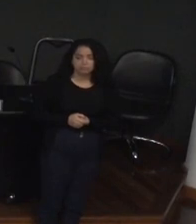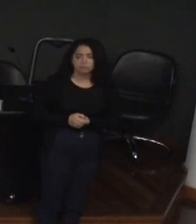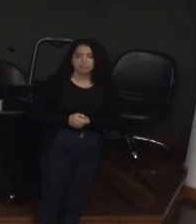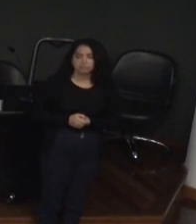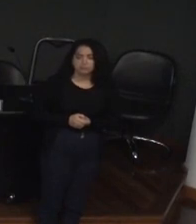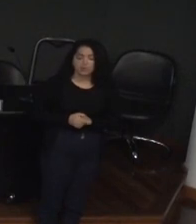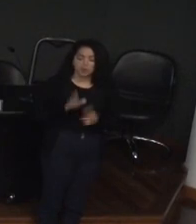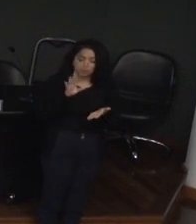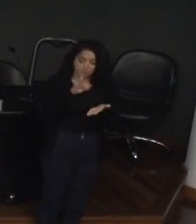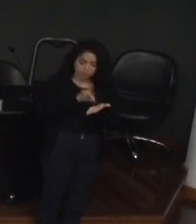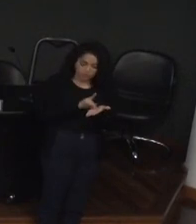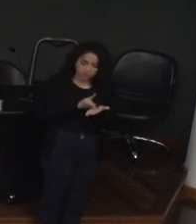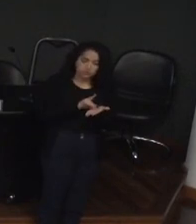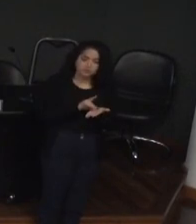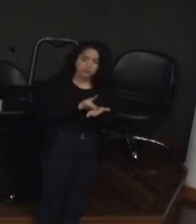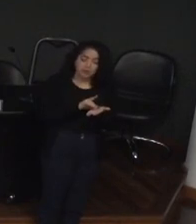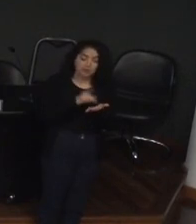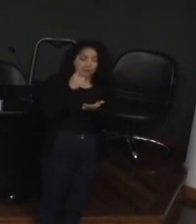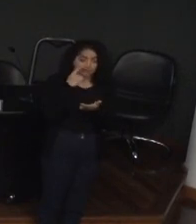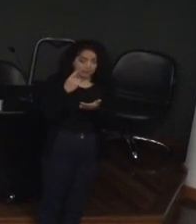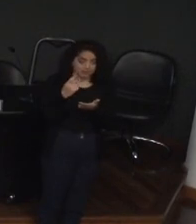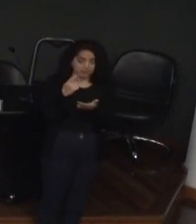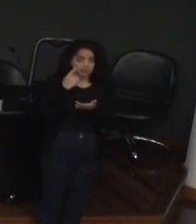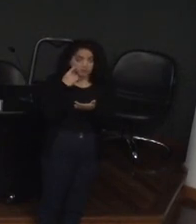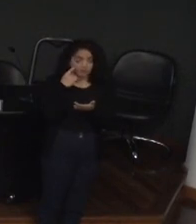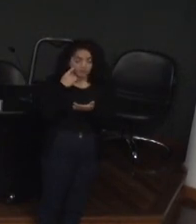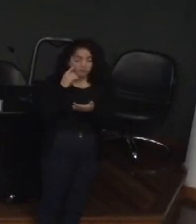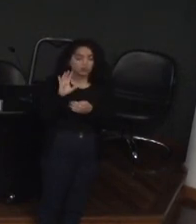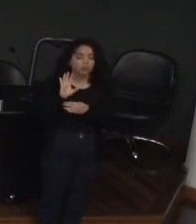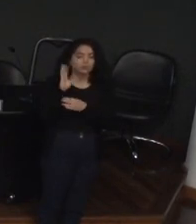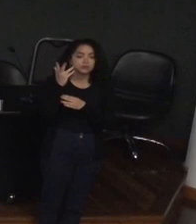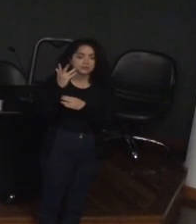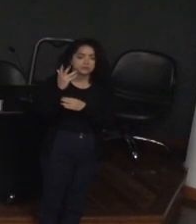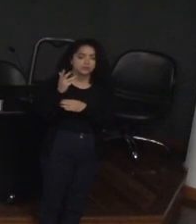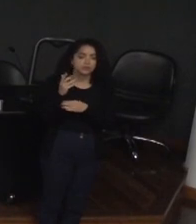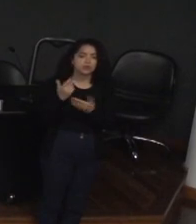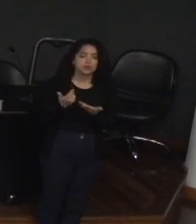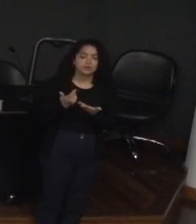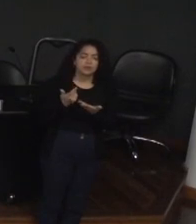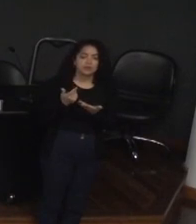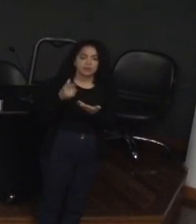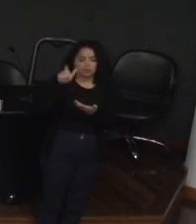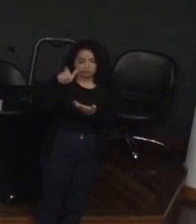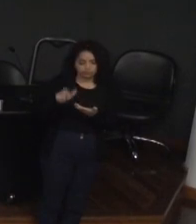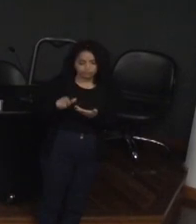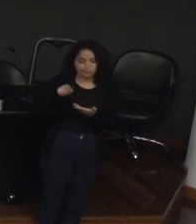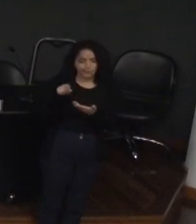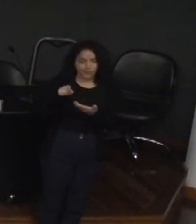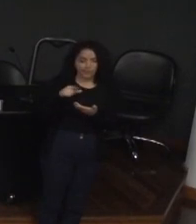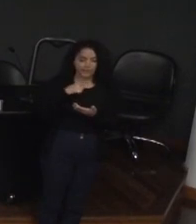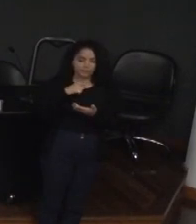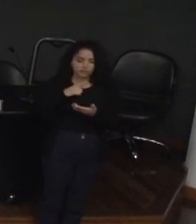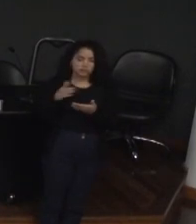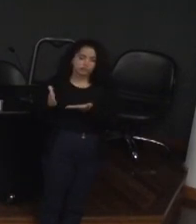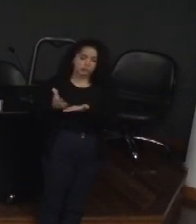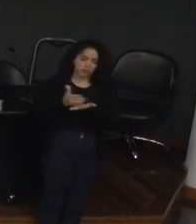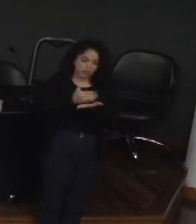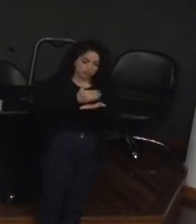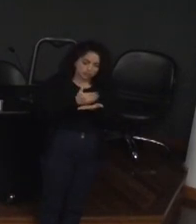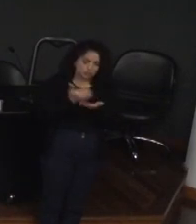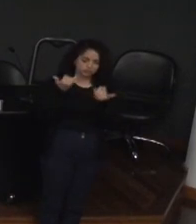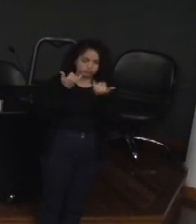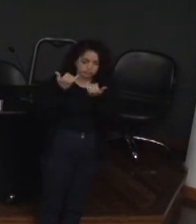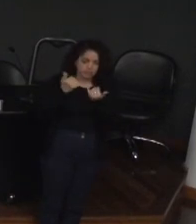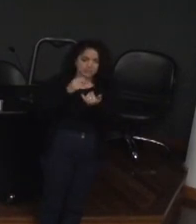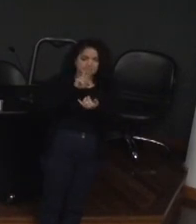Porque o legitimar, isso é interessante. Veja, a gente teve uma situação concreta de um cliente que fez o seguinte. Então, ele tinha lá uma base de dados de 5